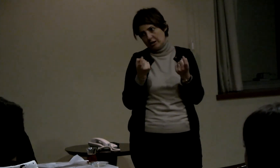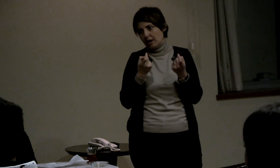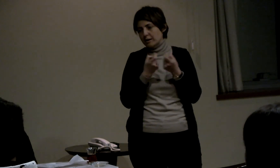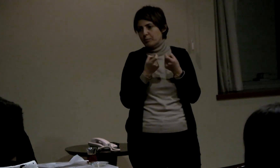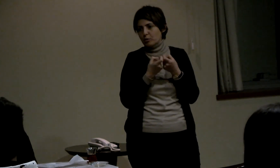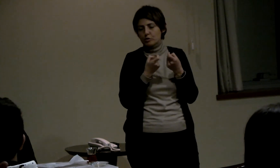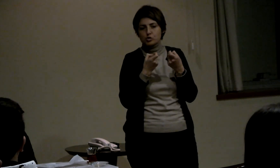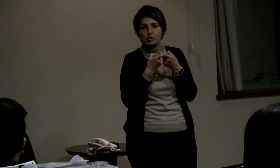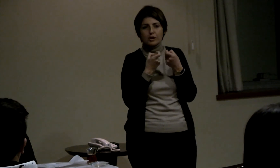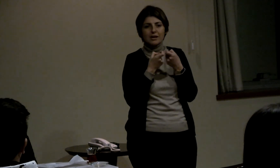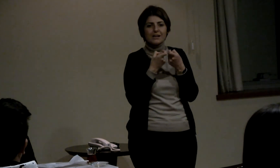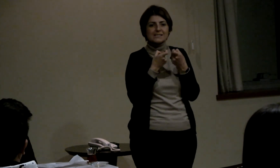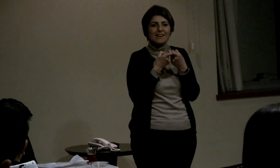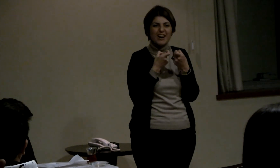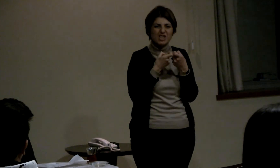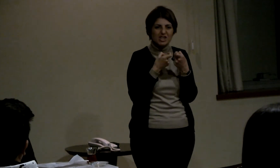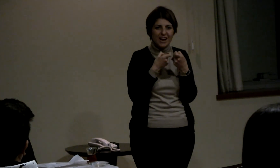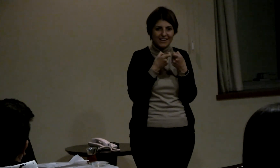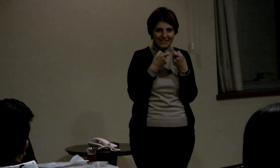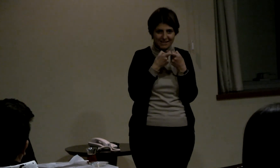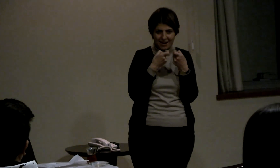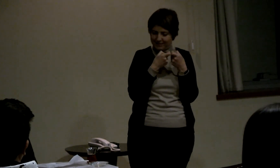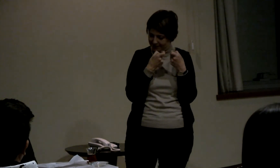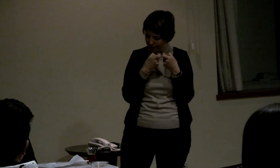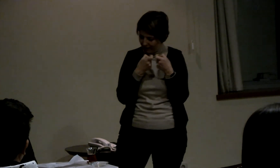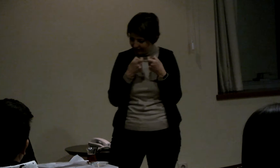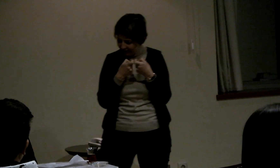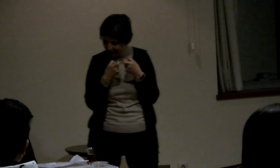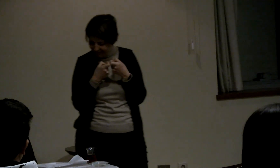Tekrar yapıyoruz. Savaş tarih aynı zamanda. Evet.